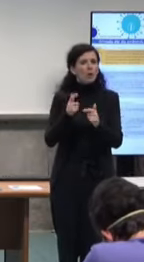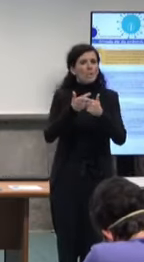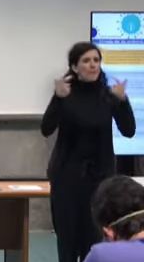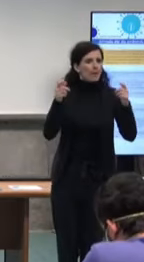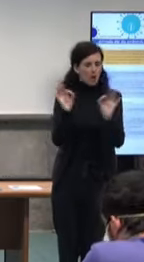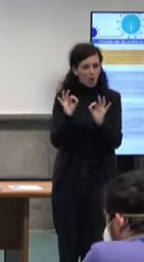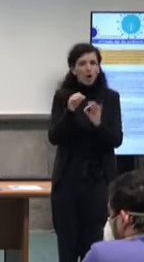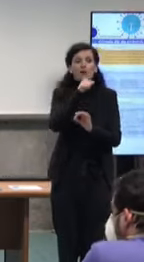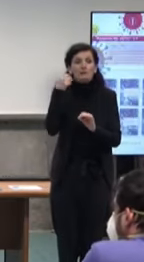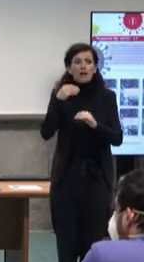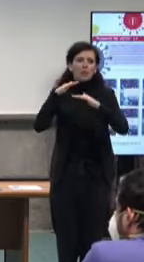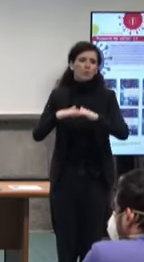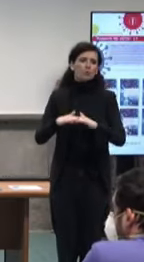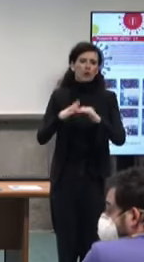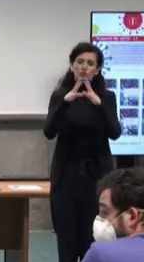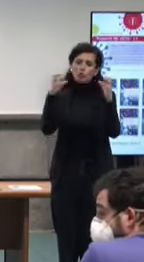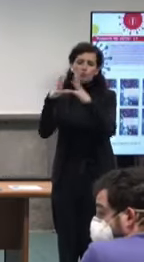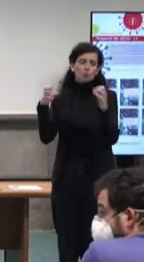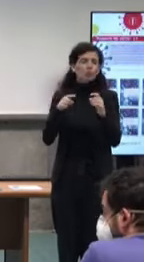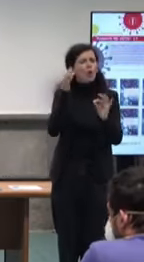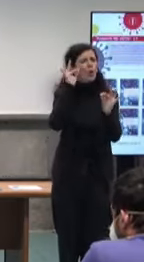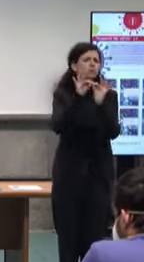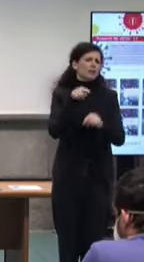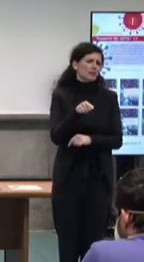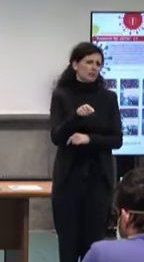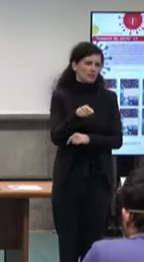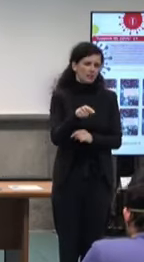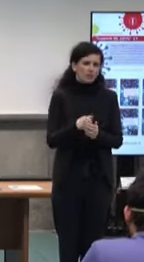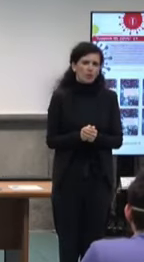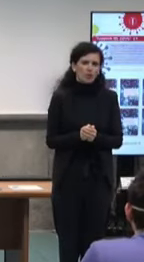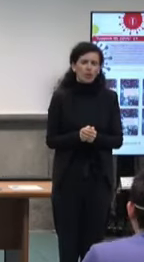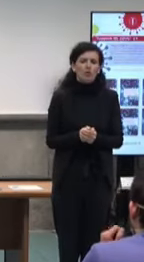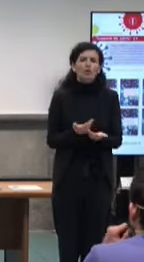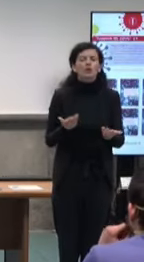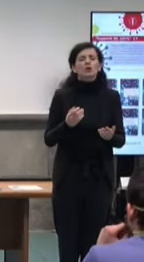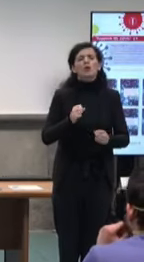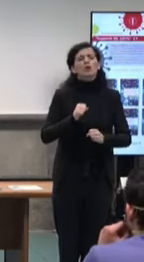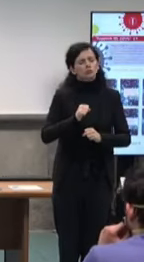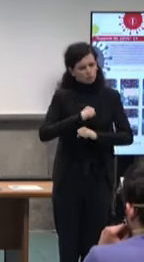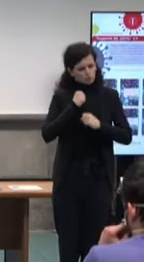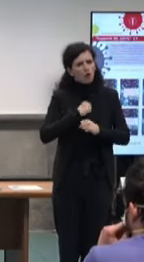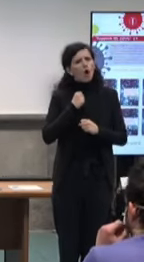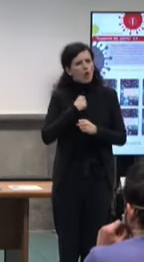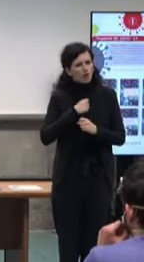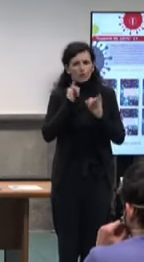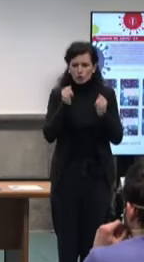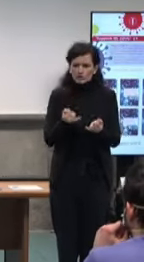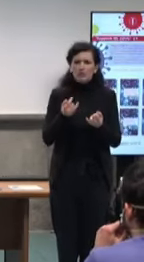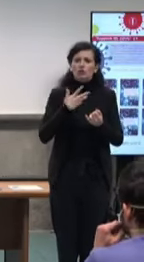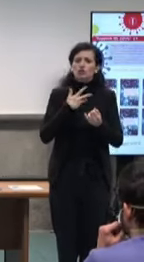proteggere queste strutture la finalità della presentazione era soprattutto quella sono ovviamente soffrono di alcuni baia sugli errori sistematici